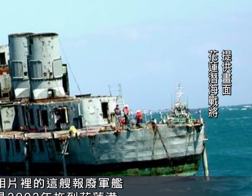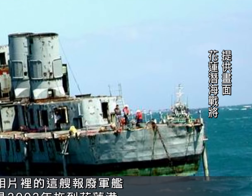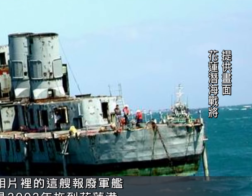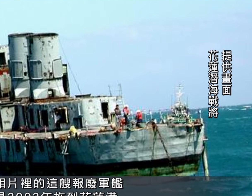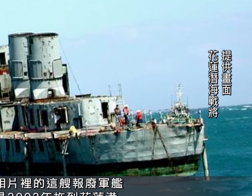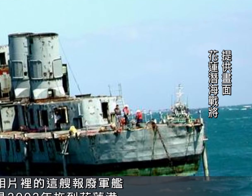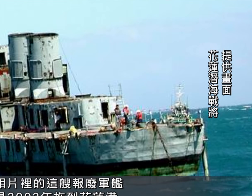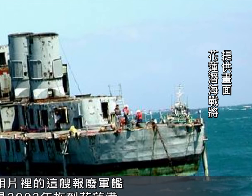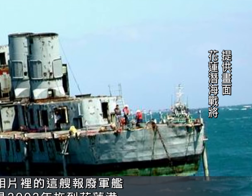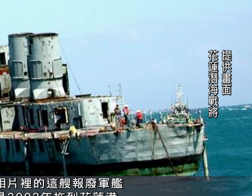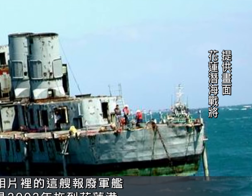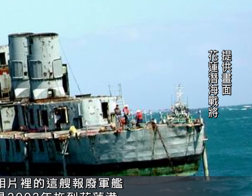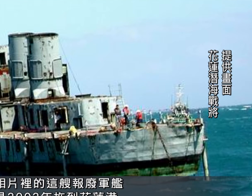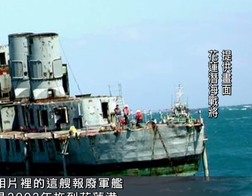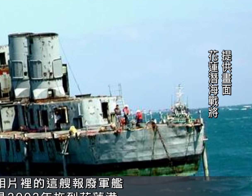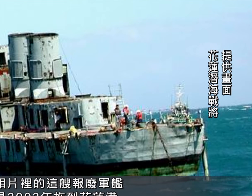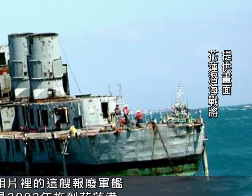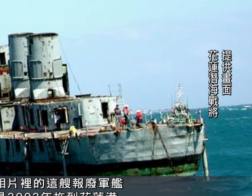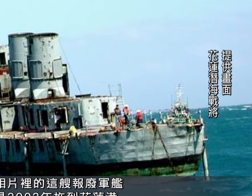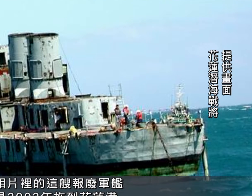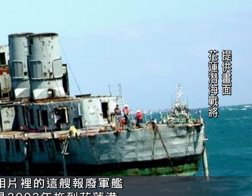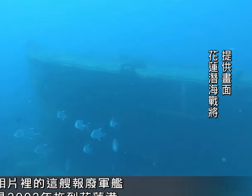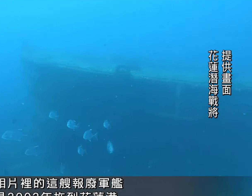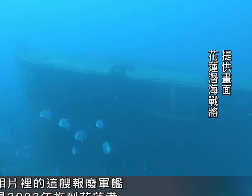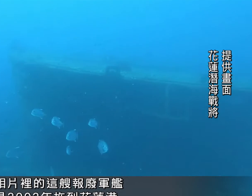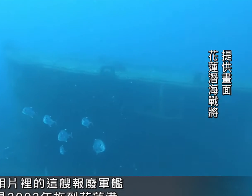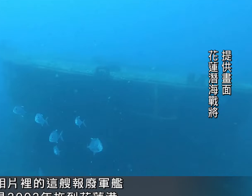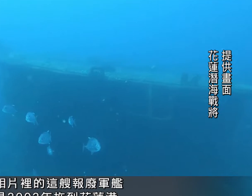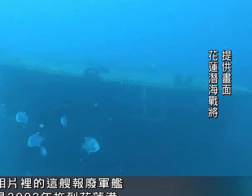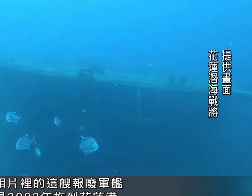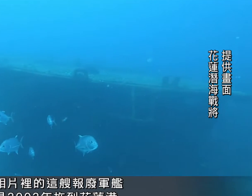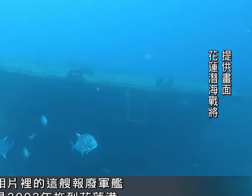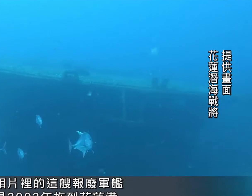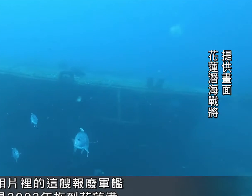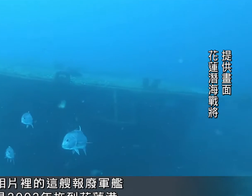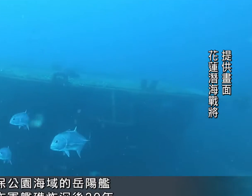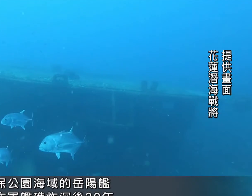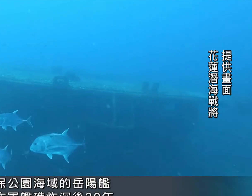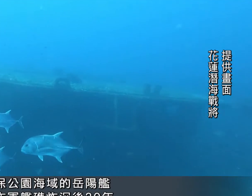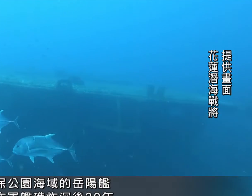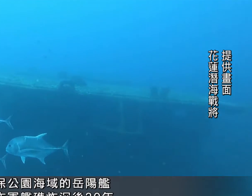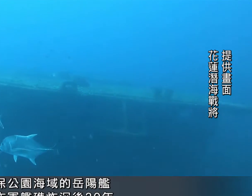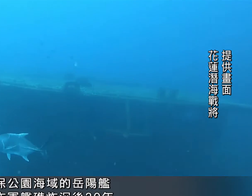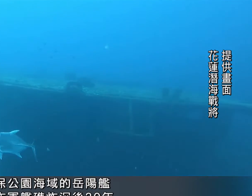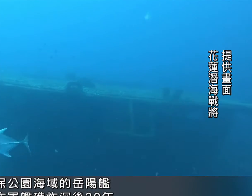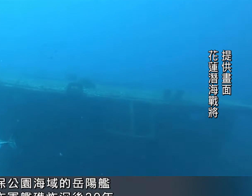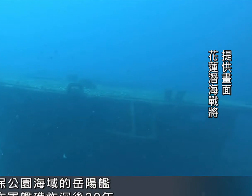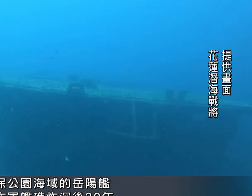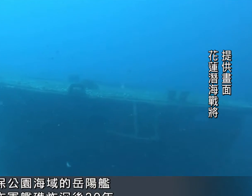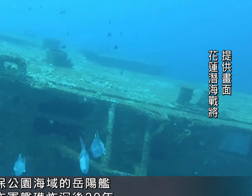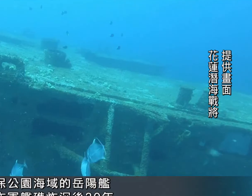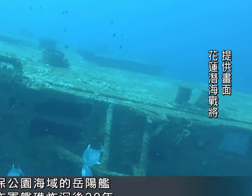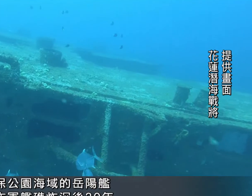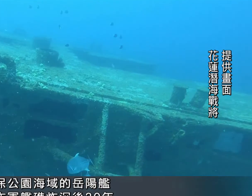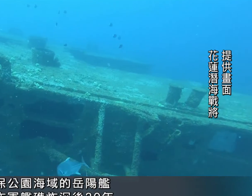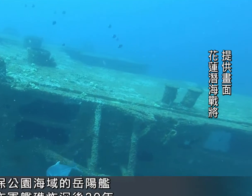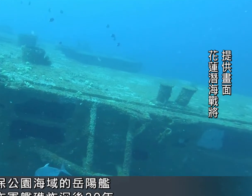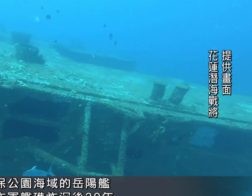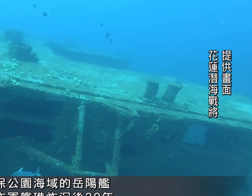老相片里的这艘报废军舰，就是2002年拖到花莲港环保公园海域的远洋舰，当作军舰礁炸